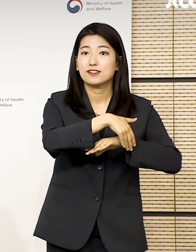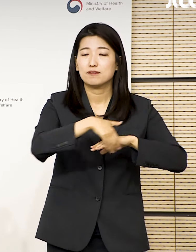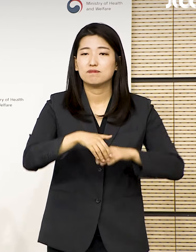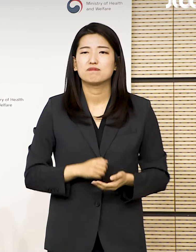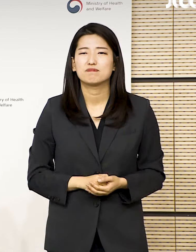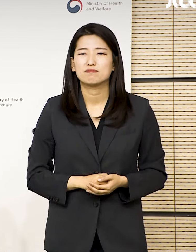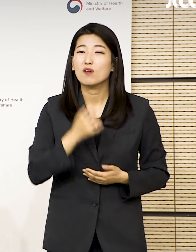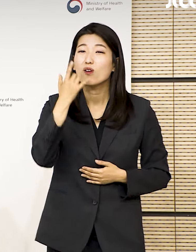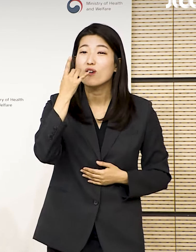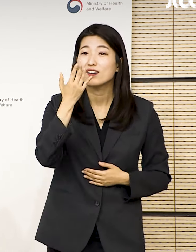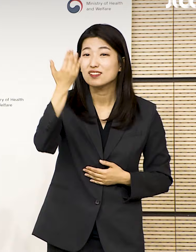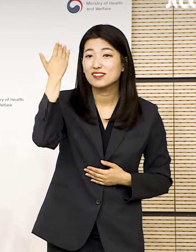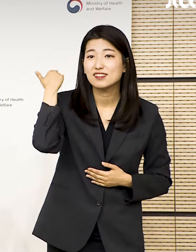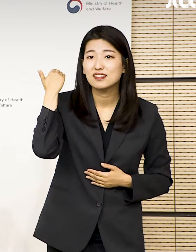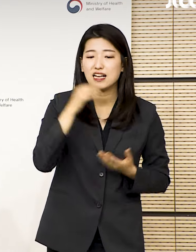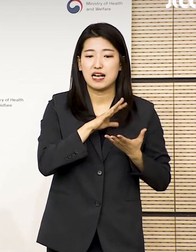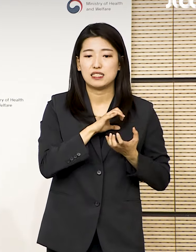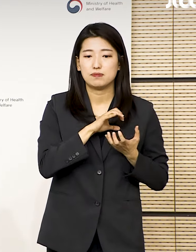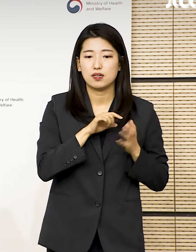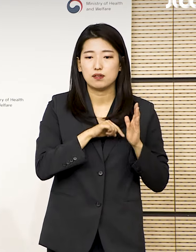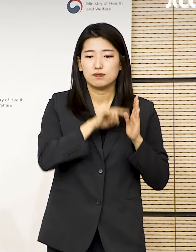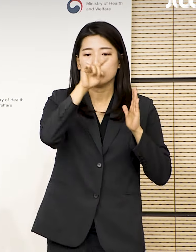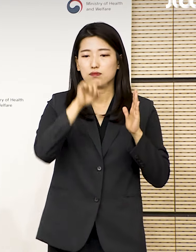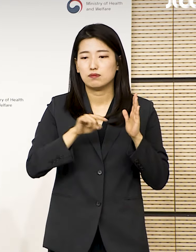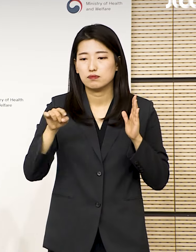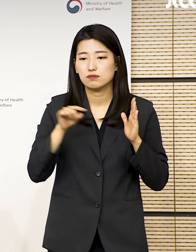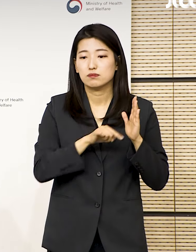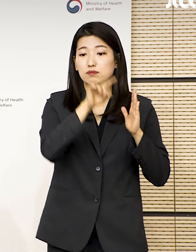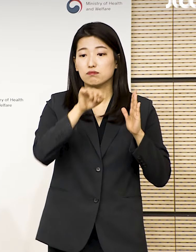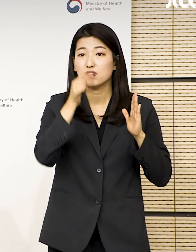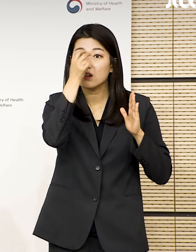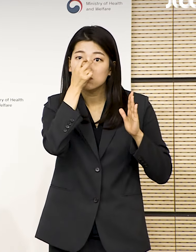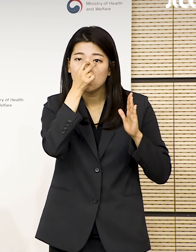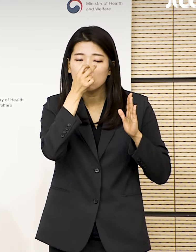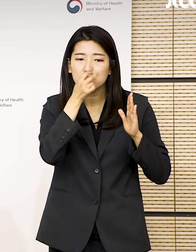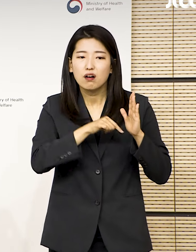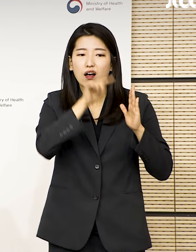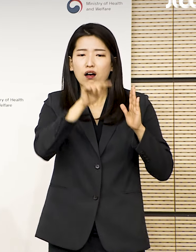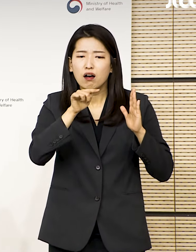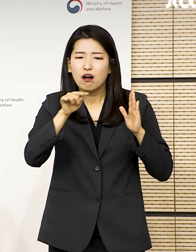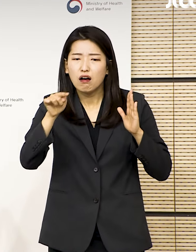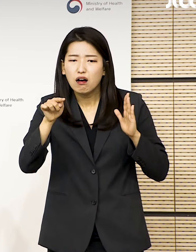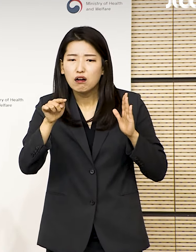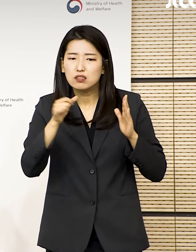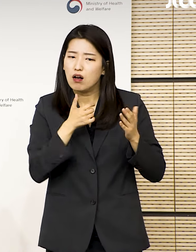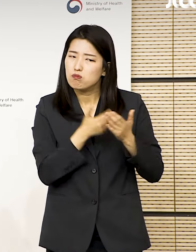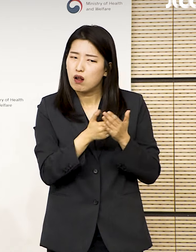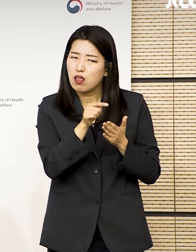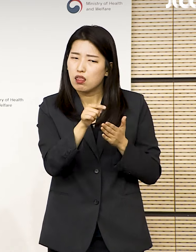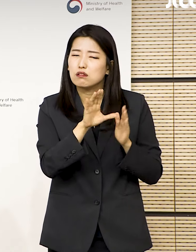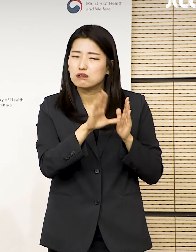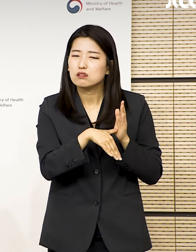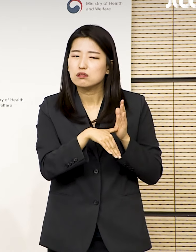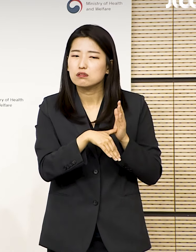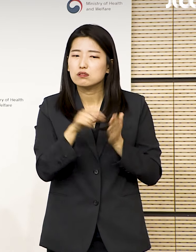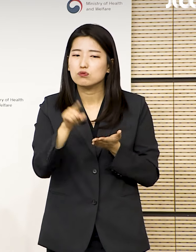검사등을 통해 급성 심근경색증이 명확하거나 활력 징후가 불안정한 경우에만